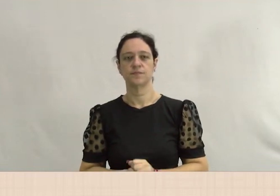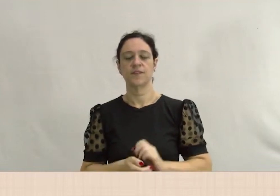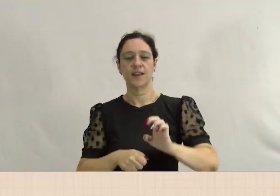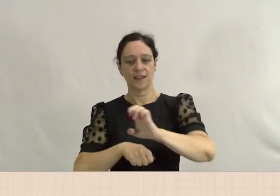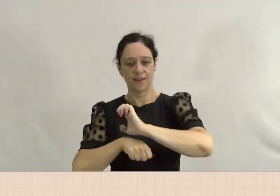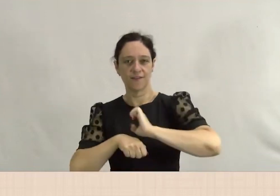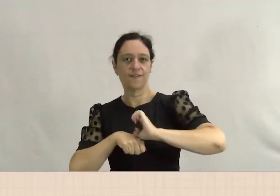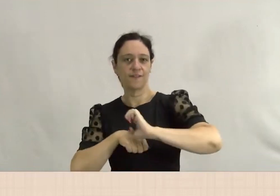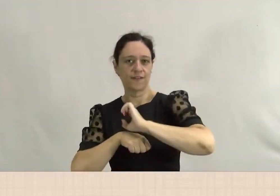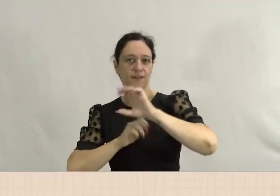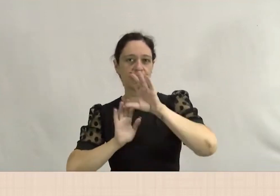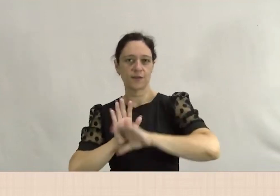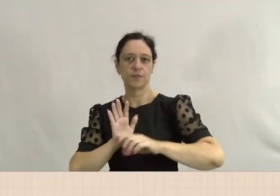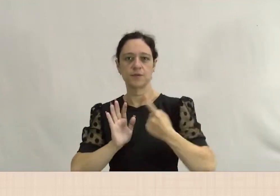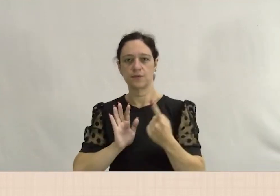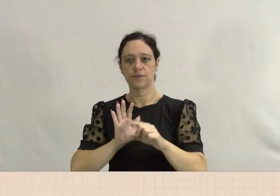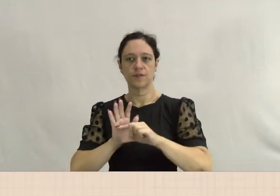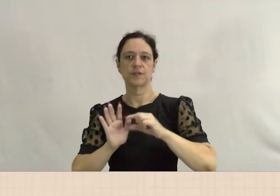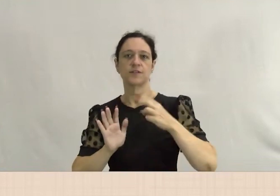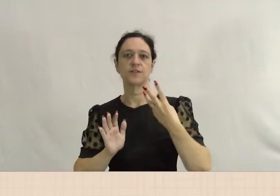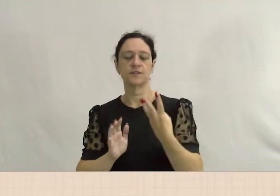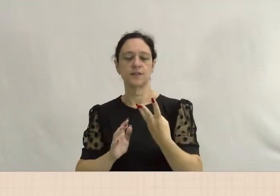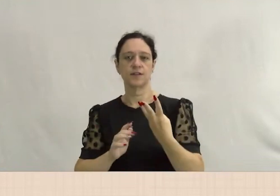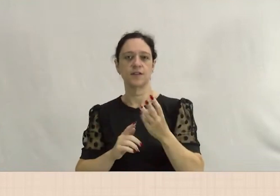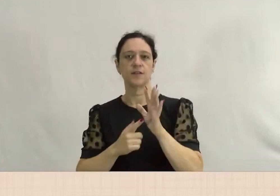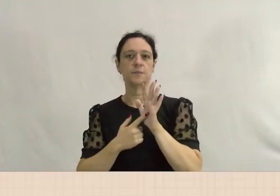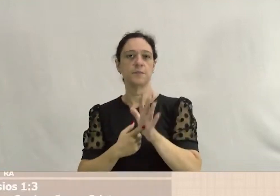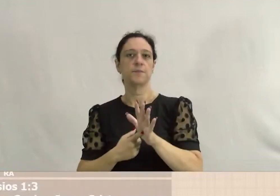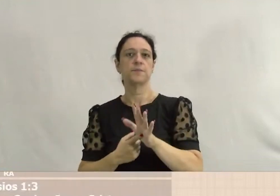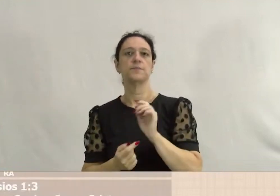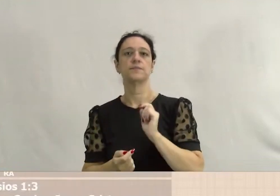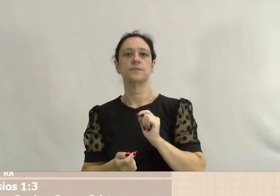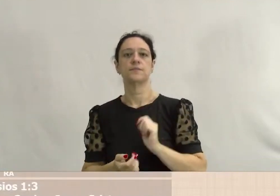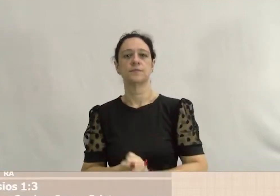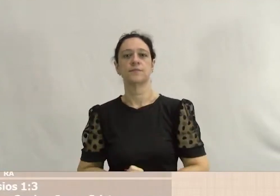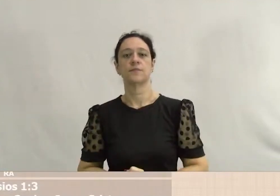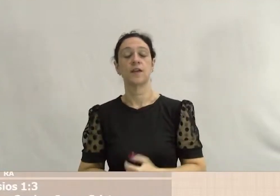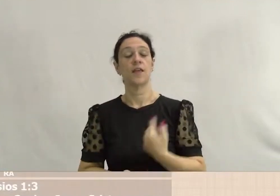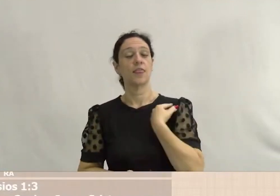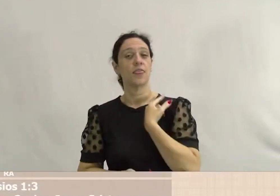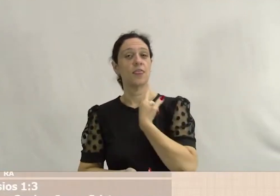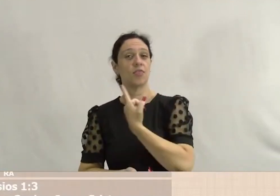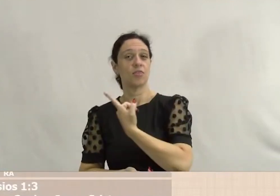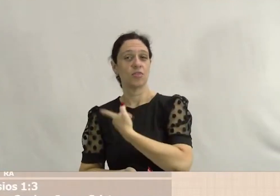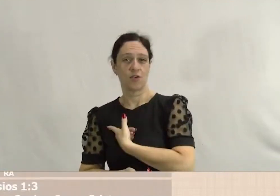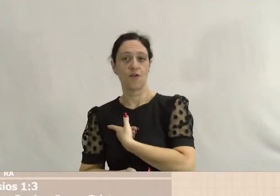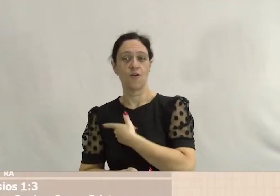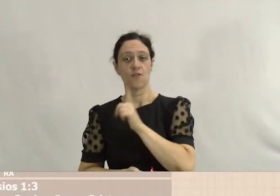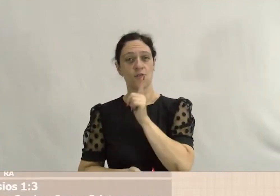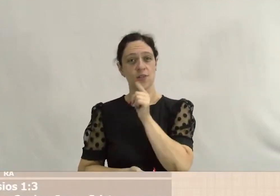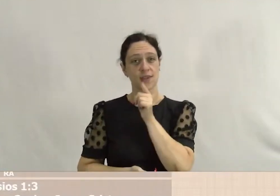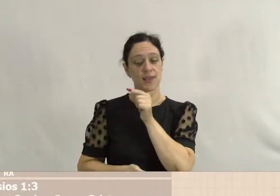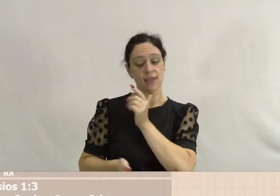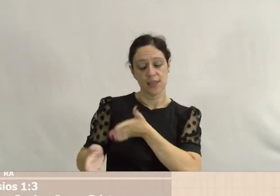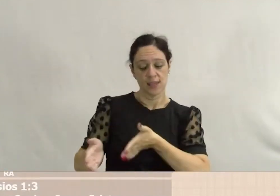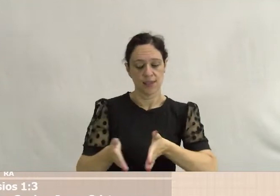Efésios 1, 3, estamos debaixo de um fluir do rio da